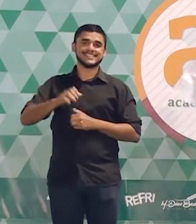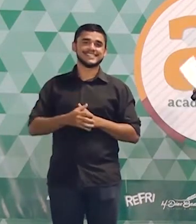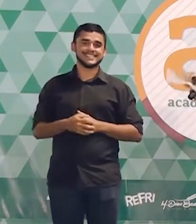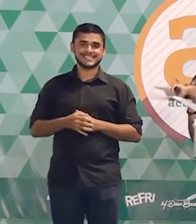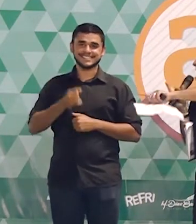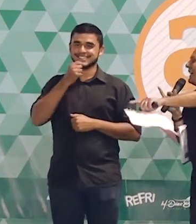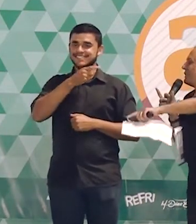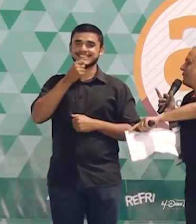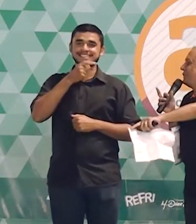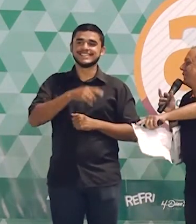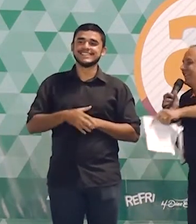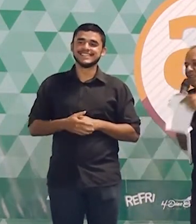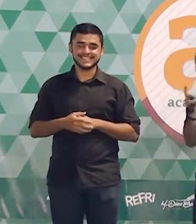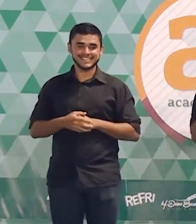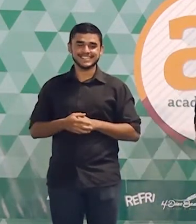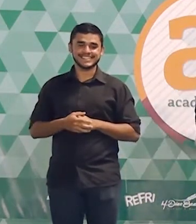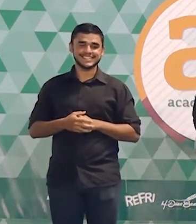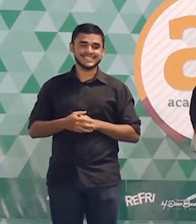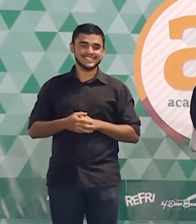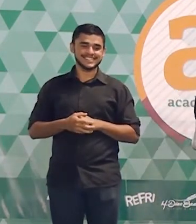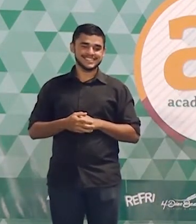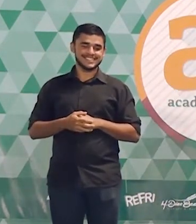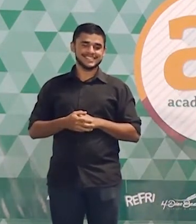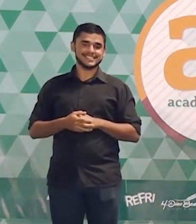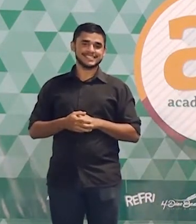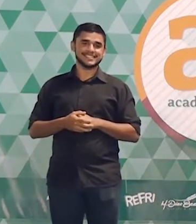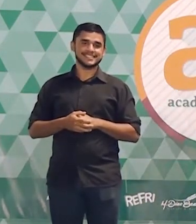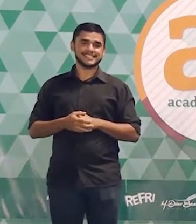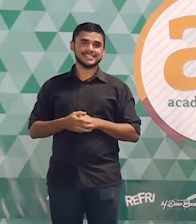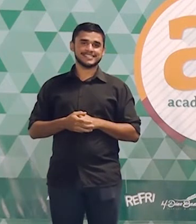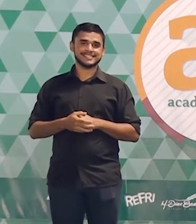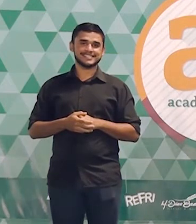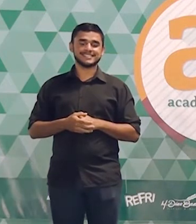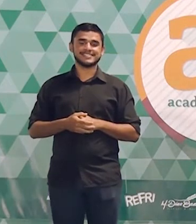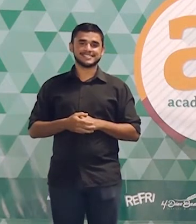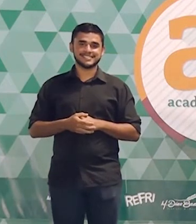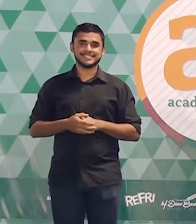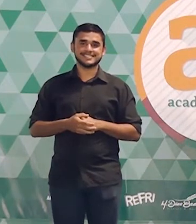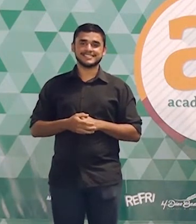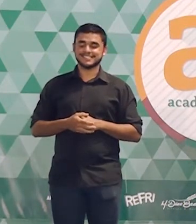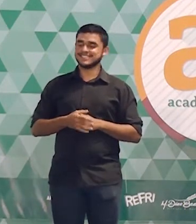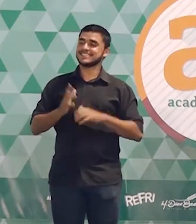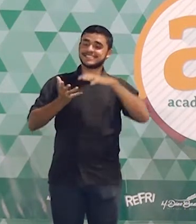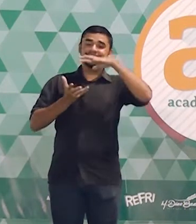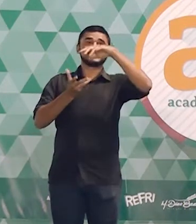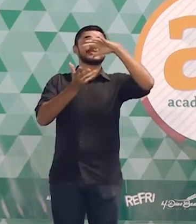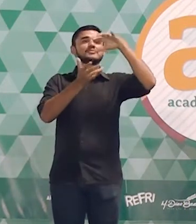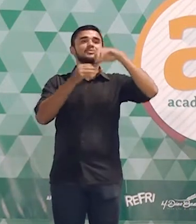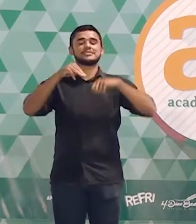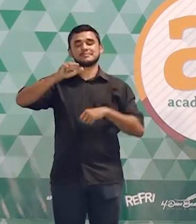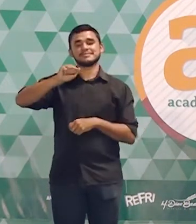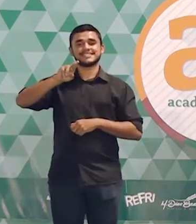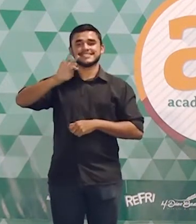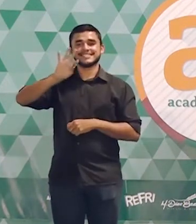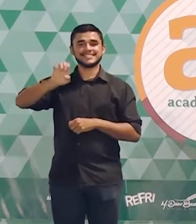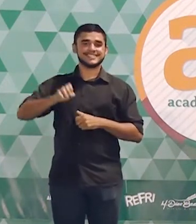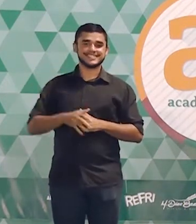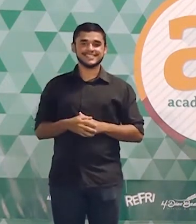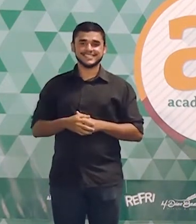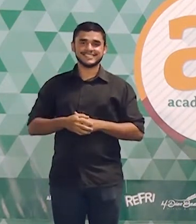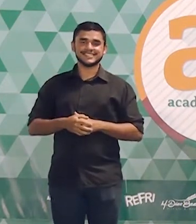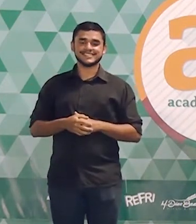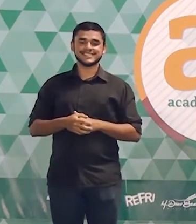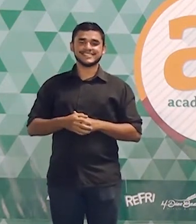Gostou? Gera uma cacofonia. Meu objetivo é ir a Marte, né? Parece que ela está antes passando em Vênus. Mas